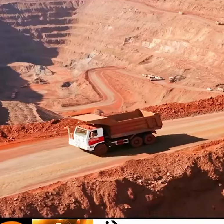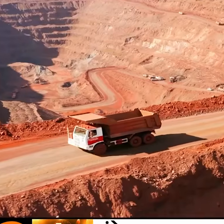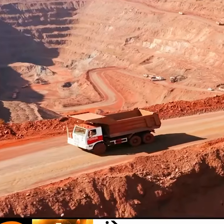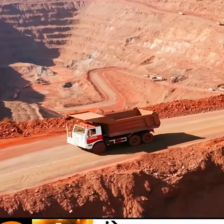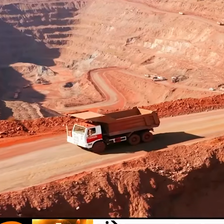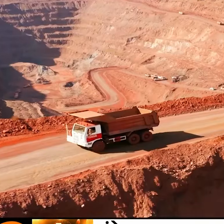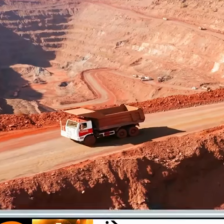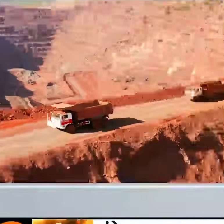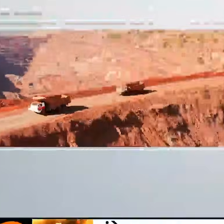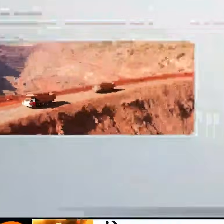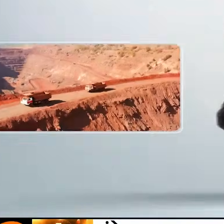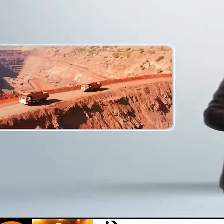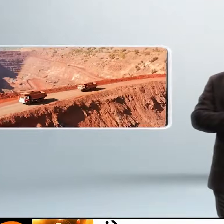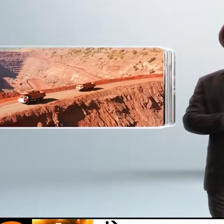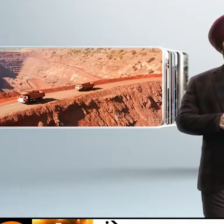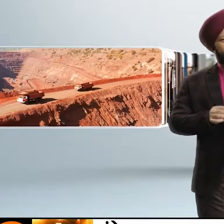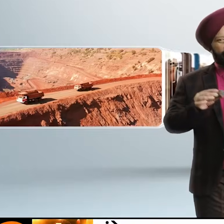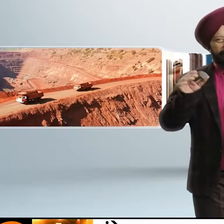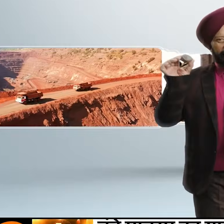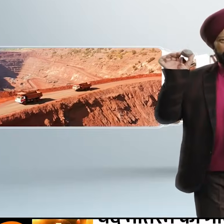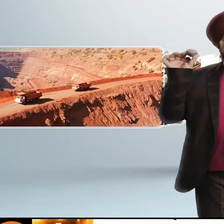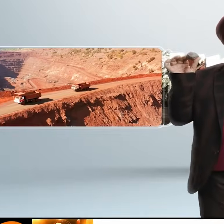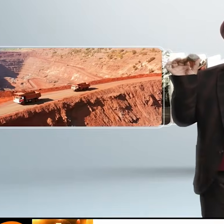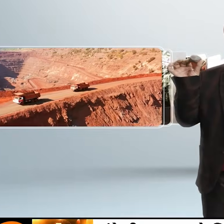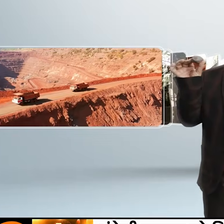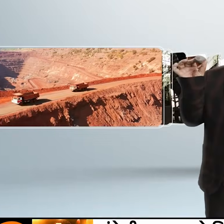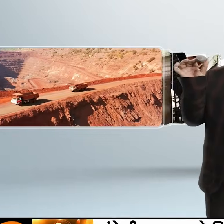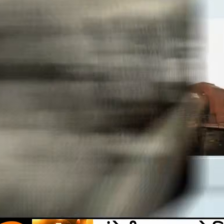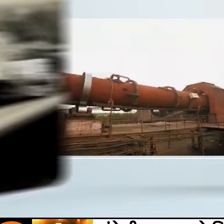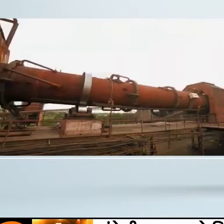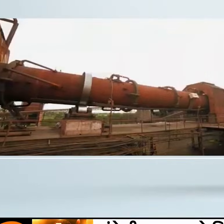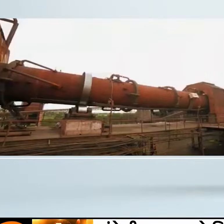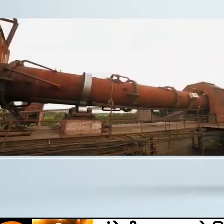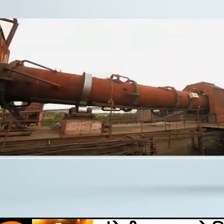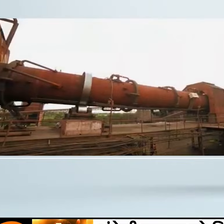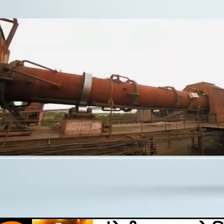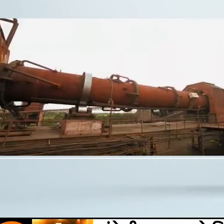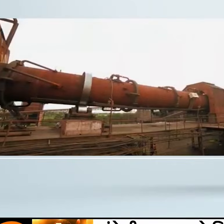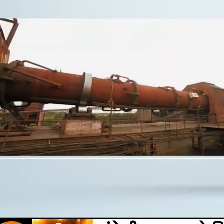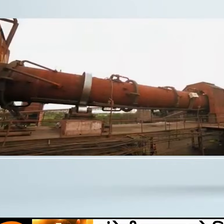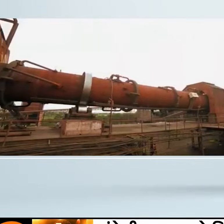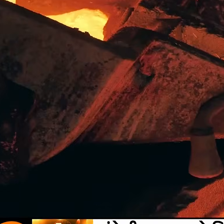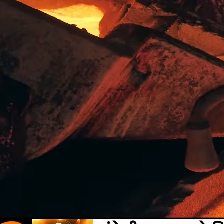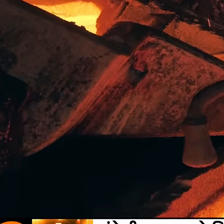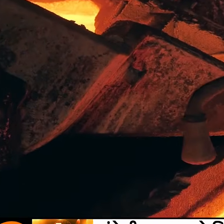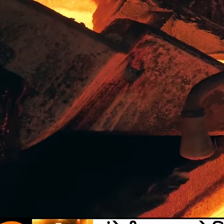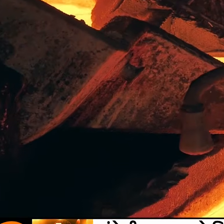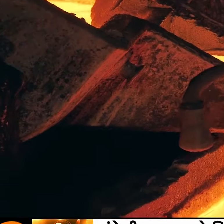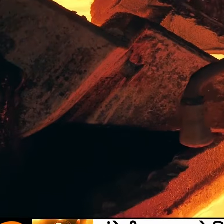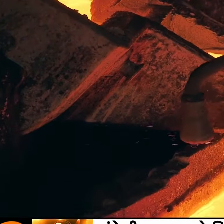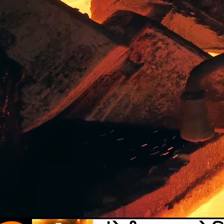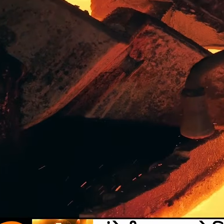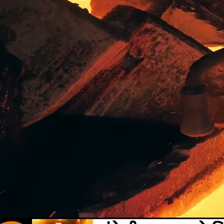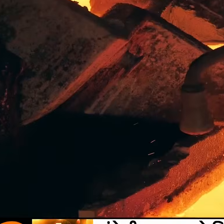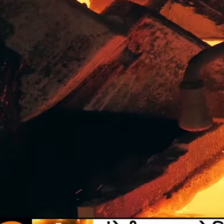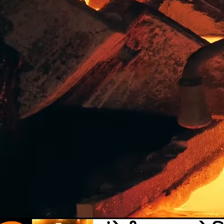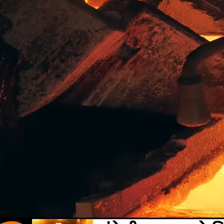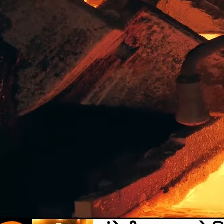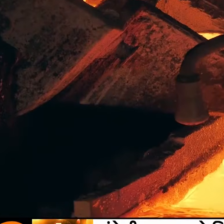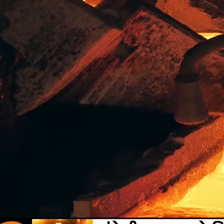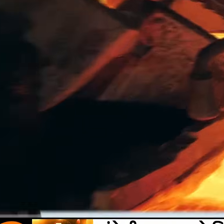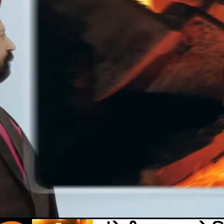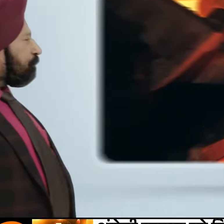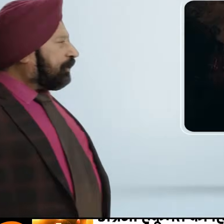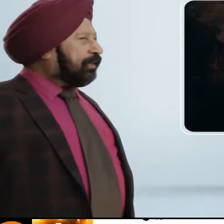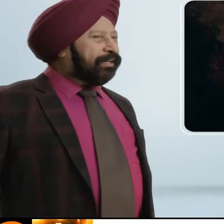1-800-313-1212। जब धरती चीर कर निकलता है लोहे का पत्थर और मिलता है मोंगिया के जोश से, फिर